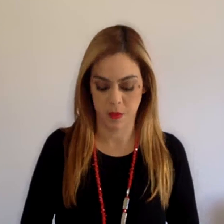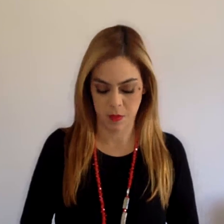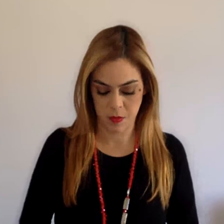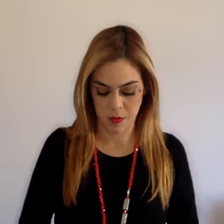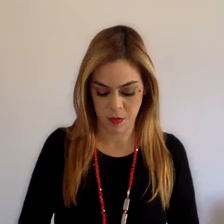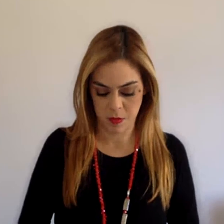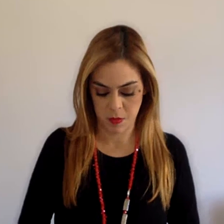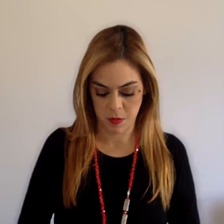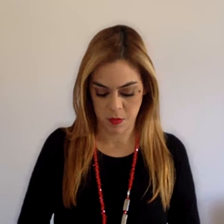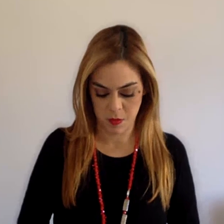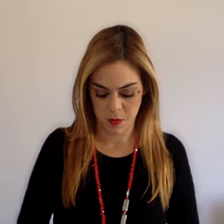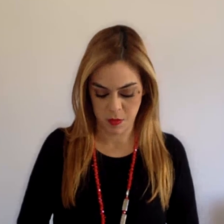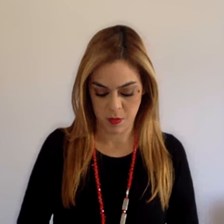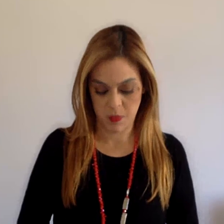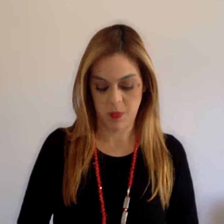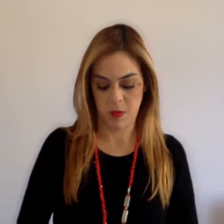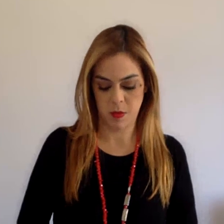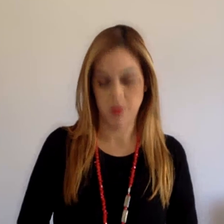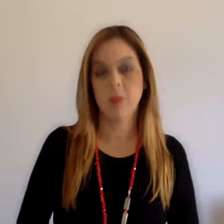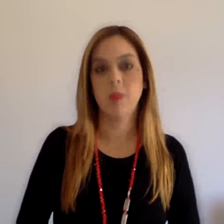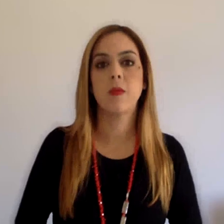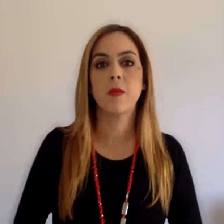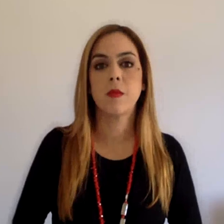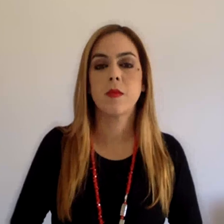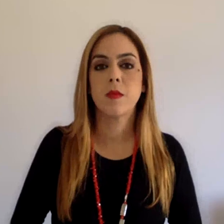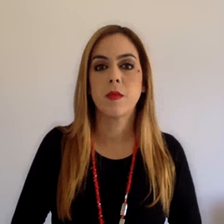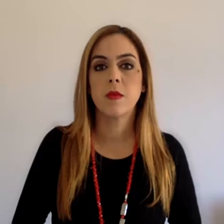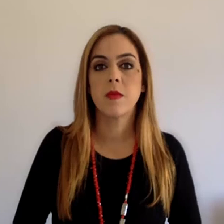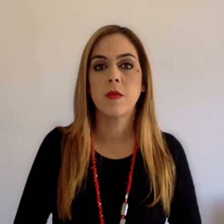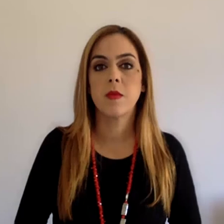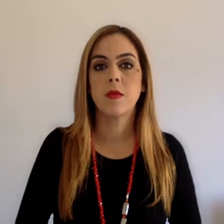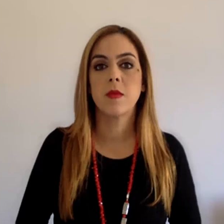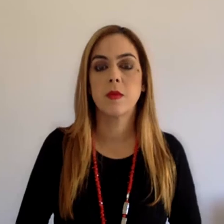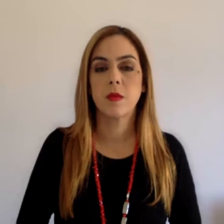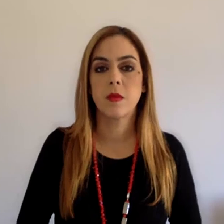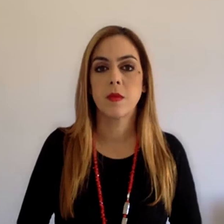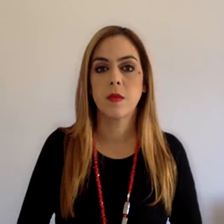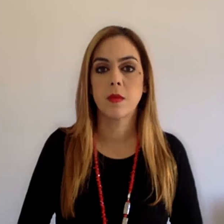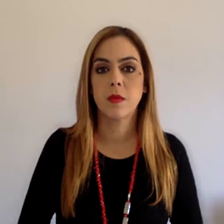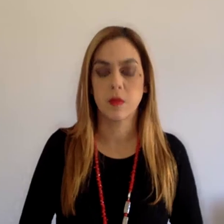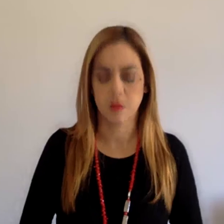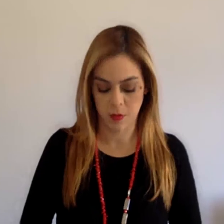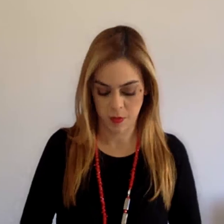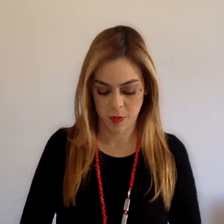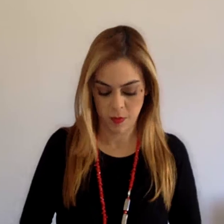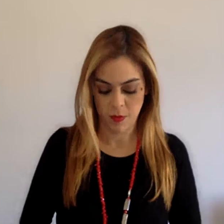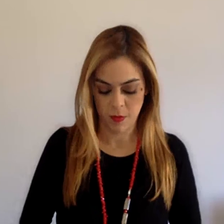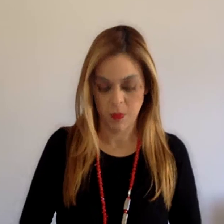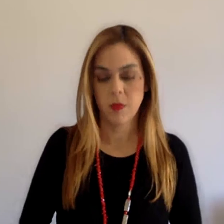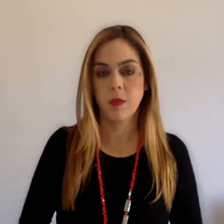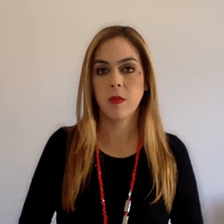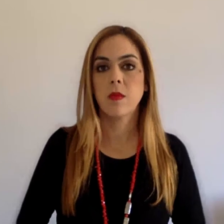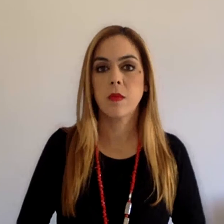aquellas personas que están interesadas en servicios en el área de san juan pueden llamarnos al 7 8 7